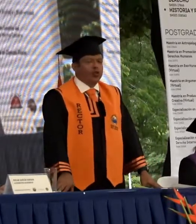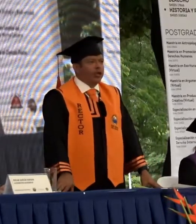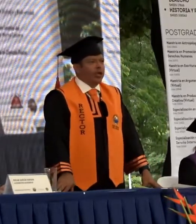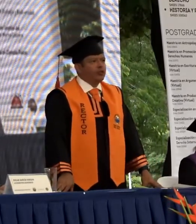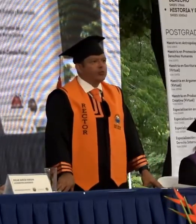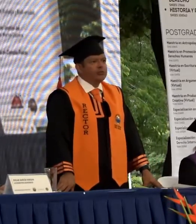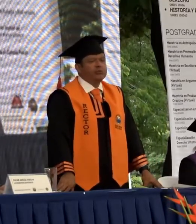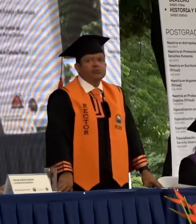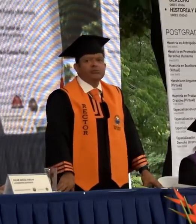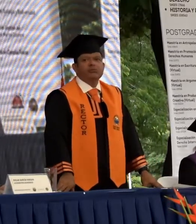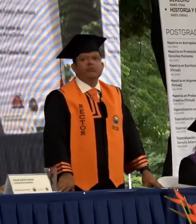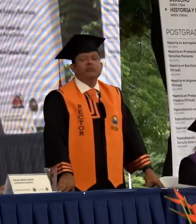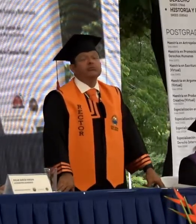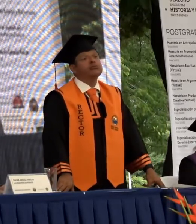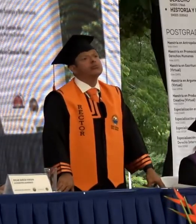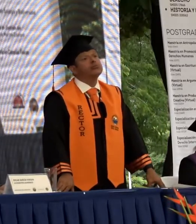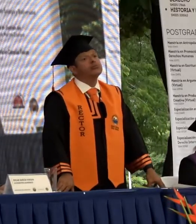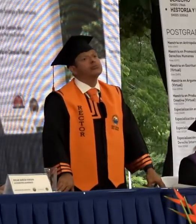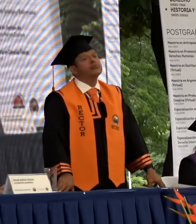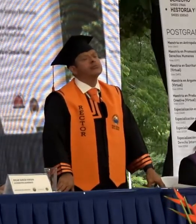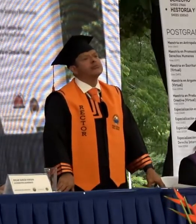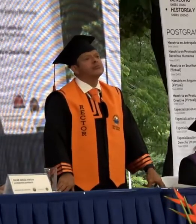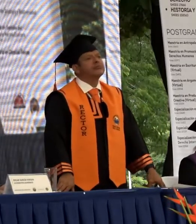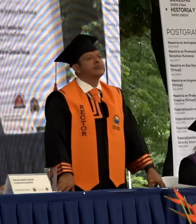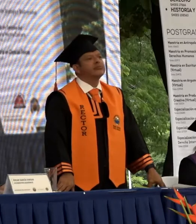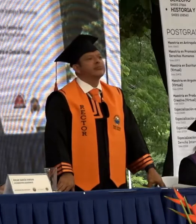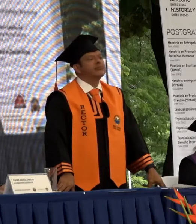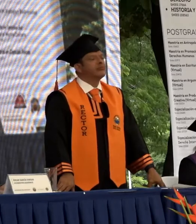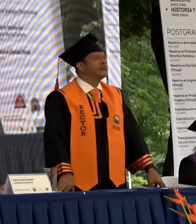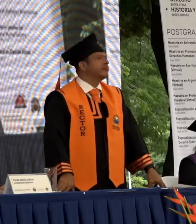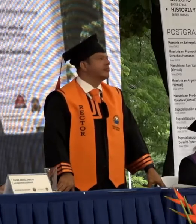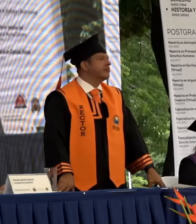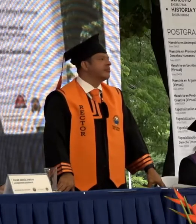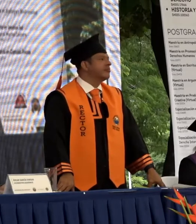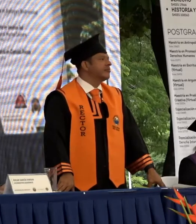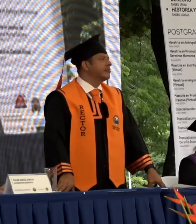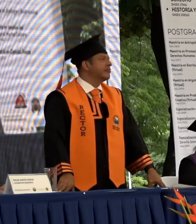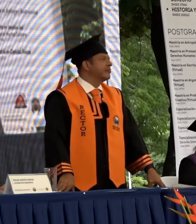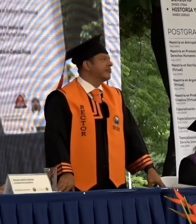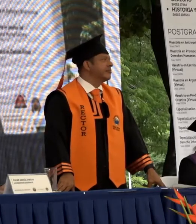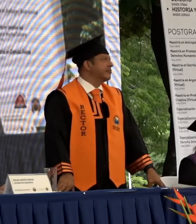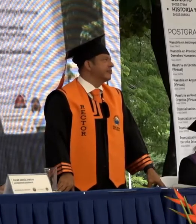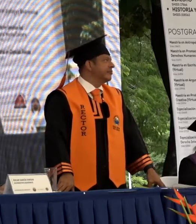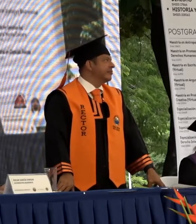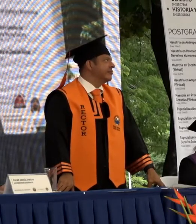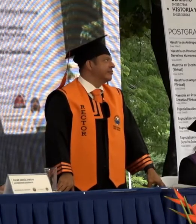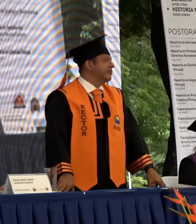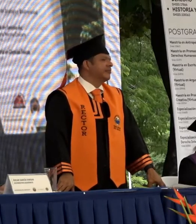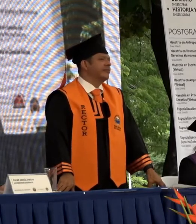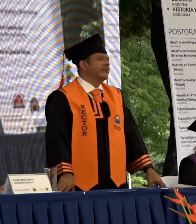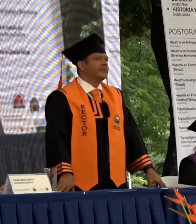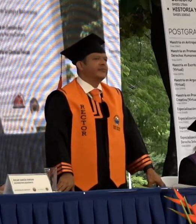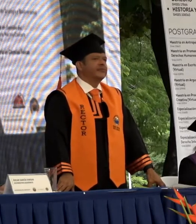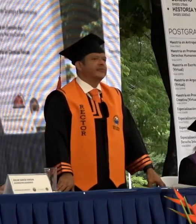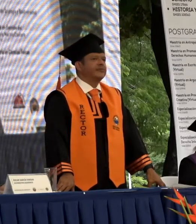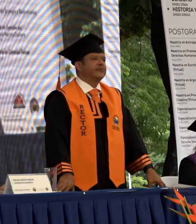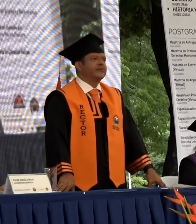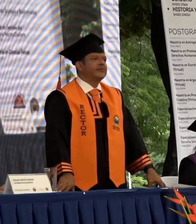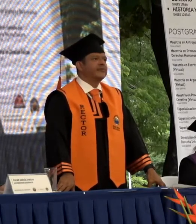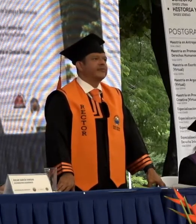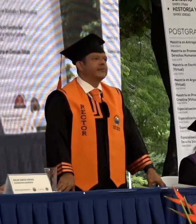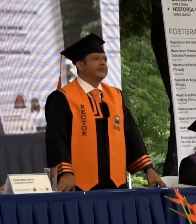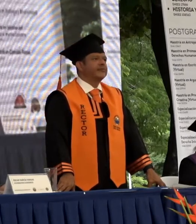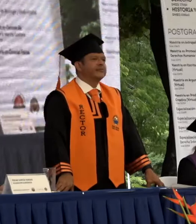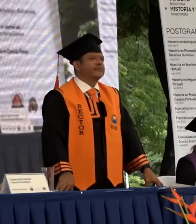425 puntos y menor a 450 puntos se hará acreedora diploma honorífico cum laude con